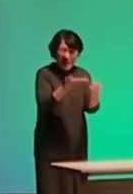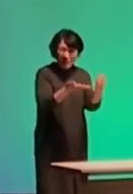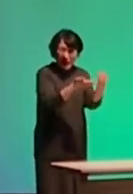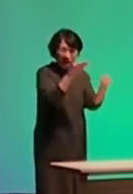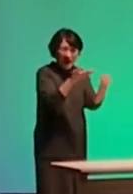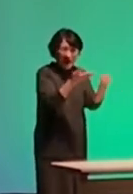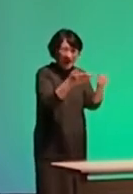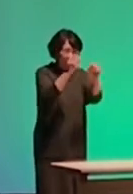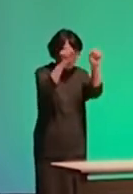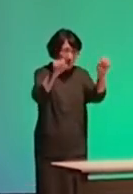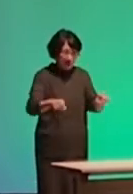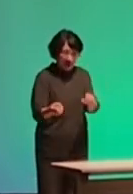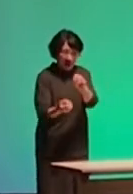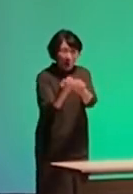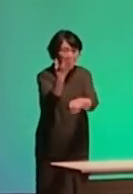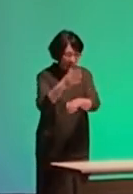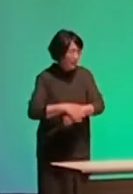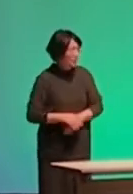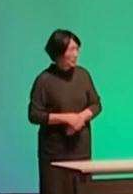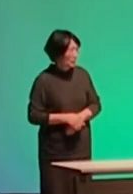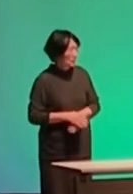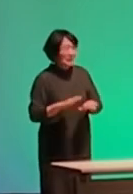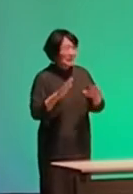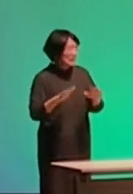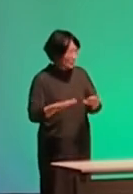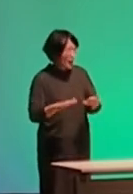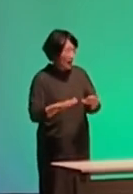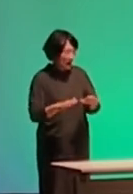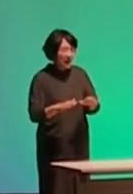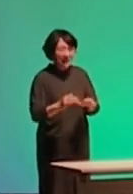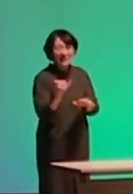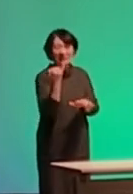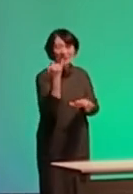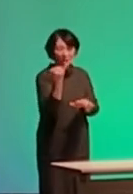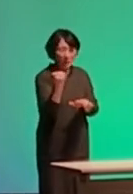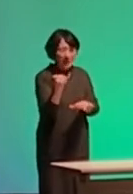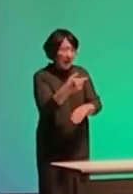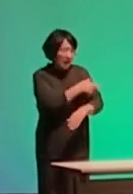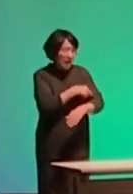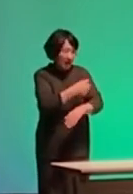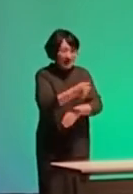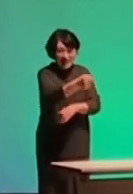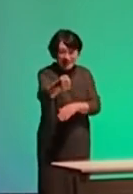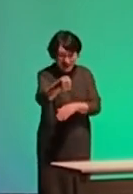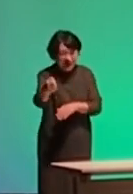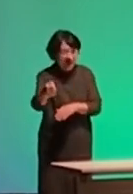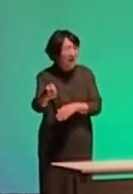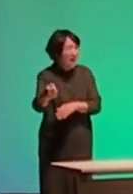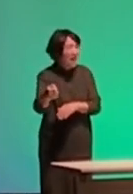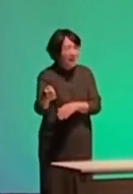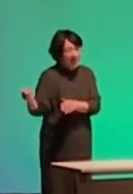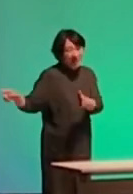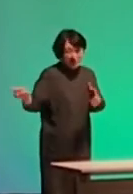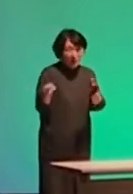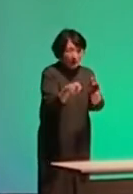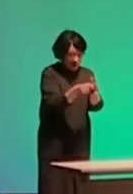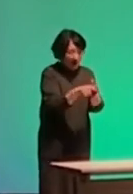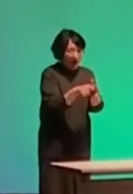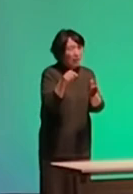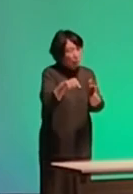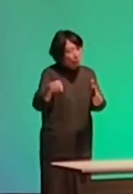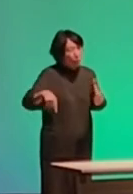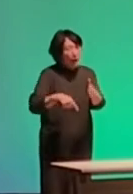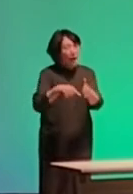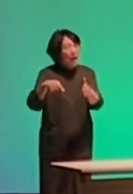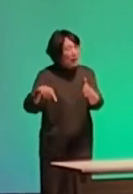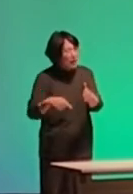っていますが、まさに悦子さんは今その女性記者というのも経験してくらい、さまざまな記者活動の中でもい